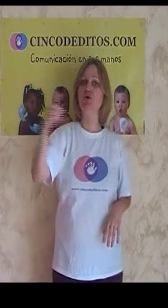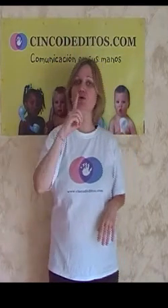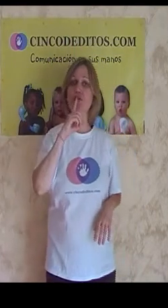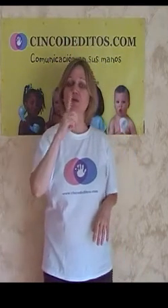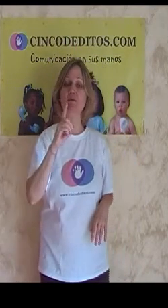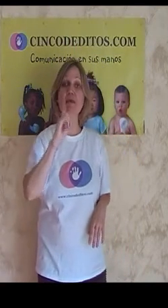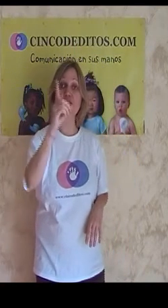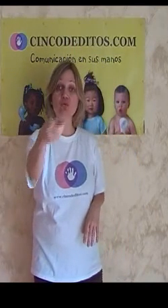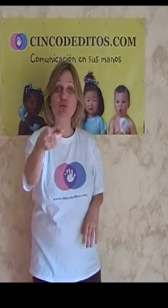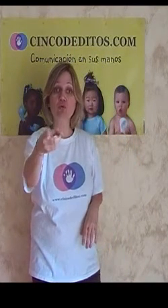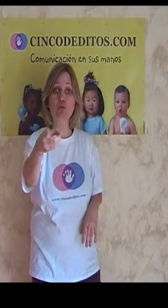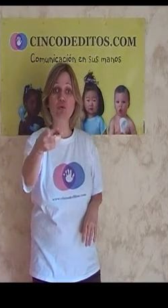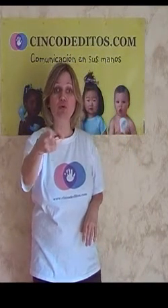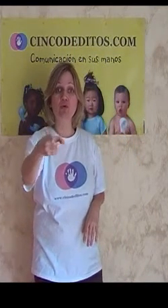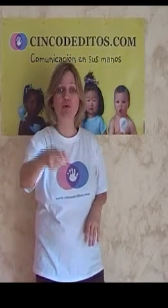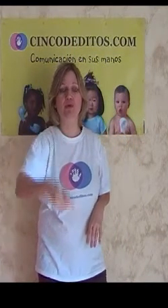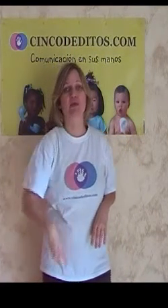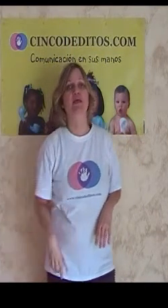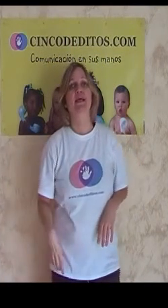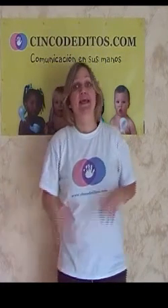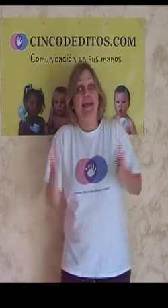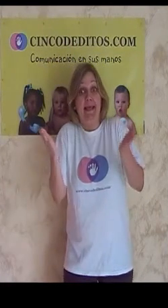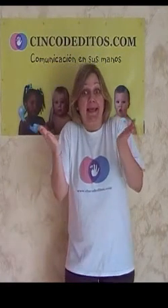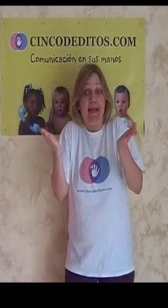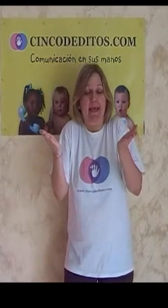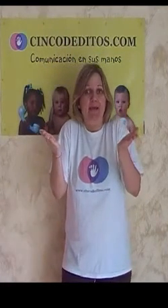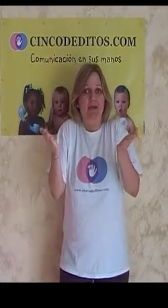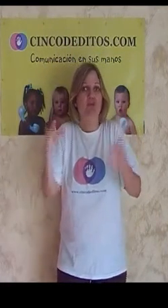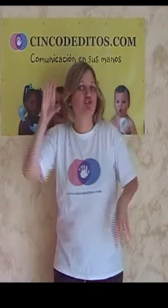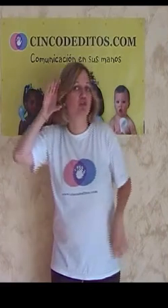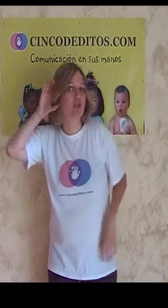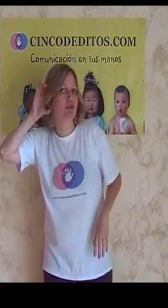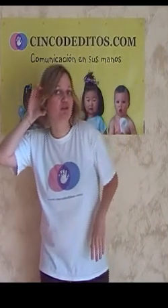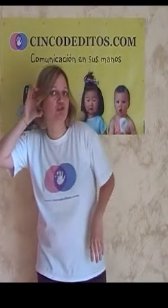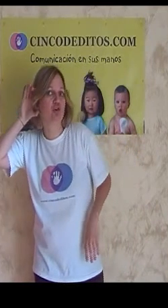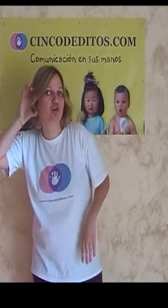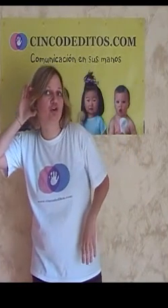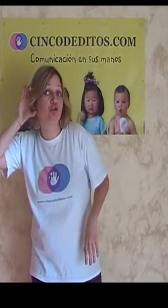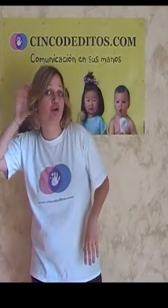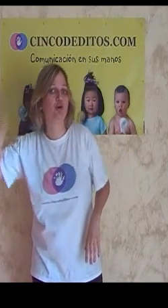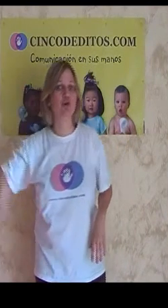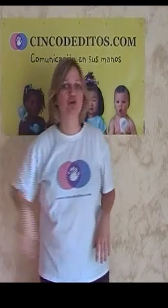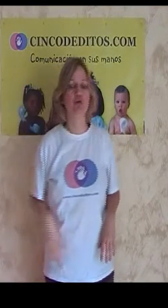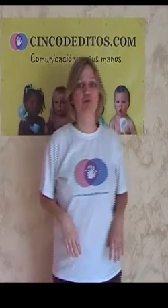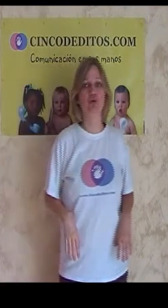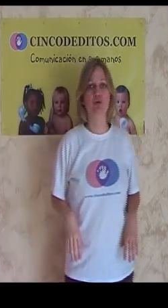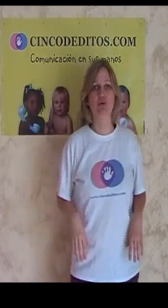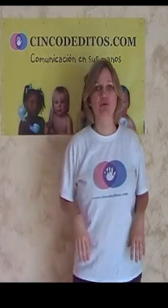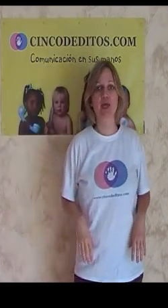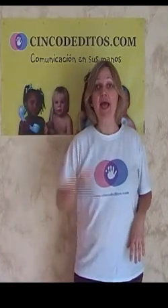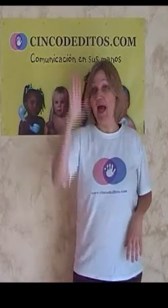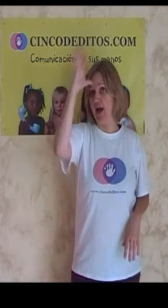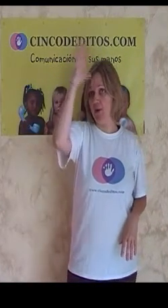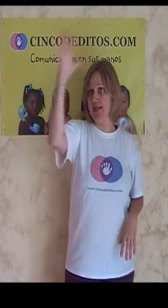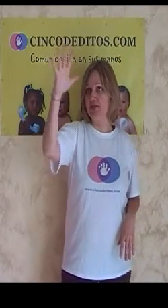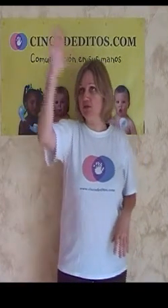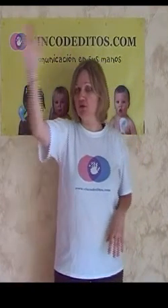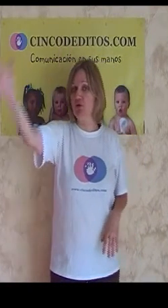dime tú, qué sonidos son los que oigo yo. Abuelito